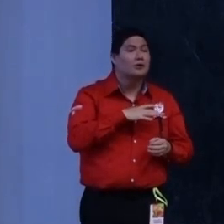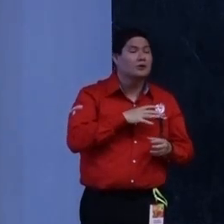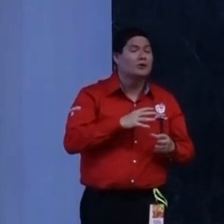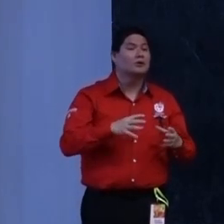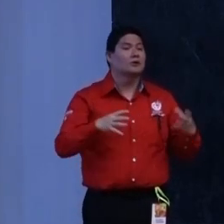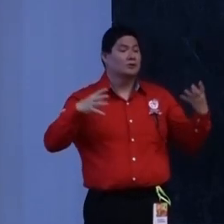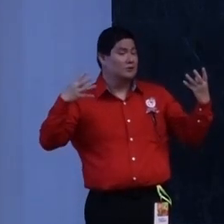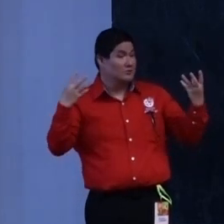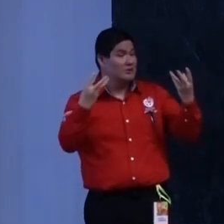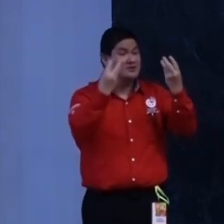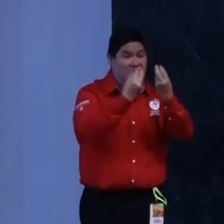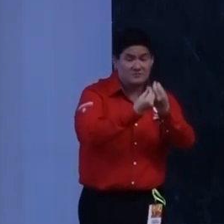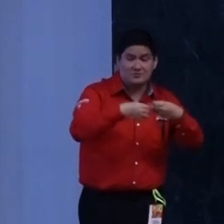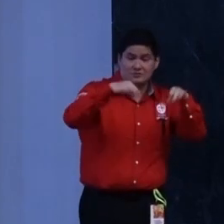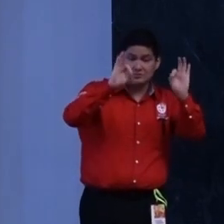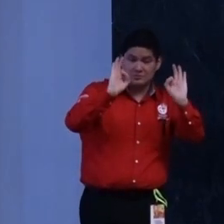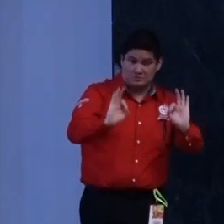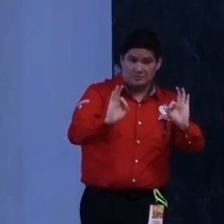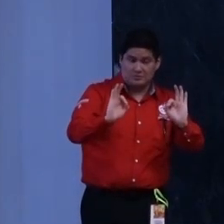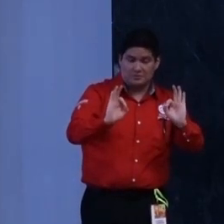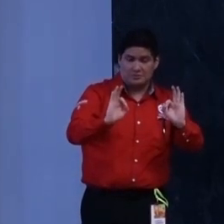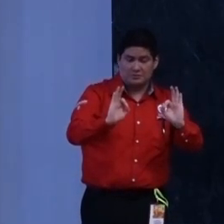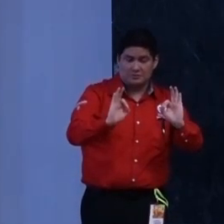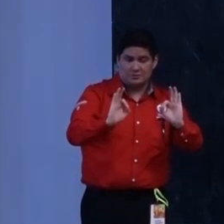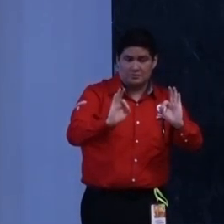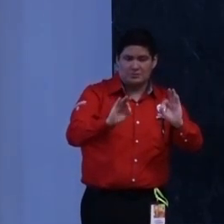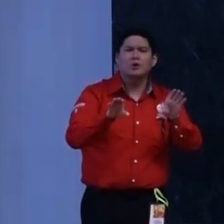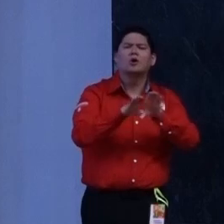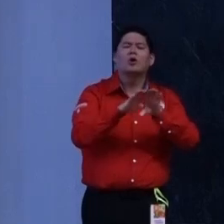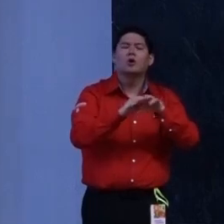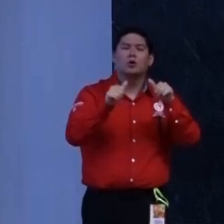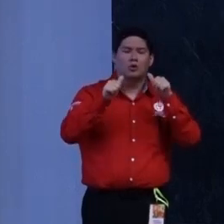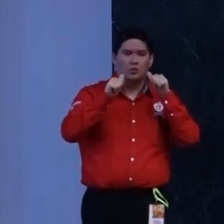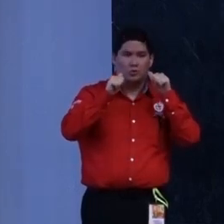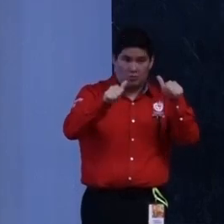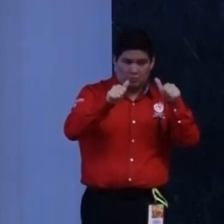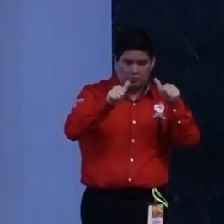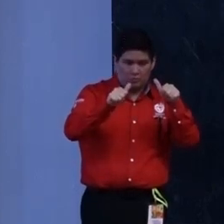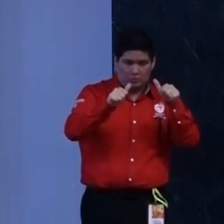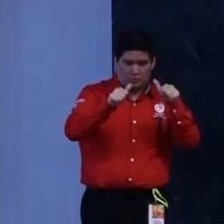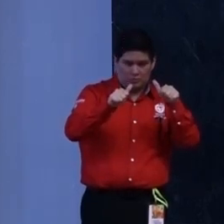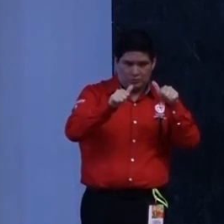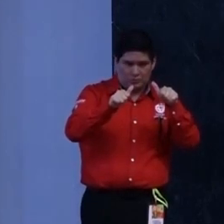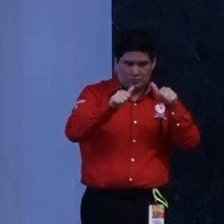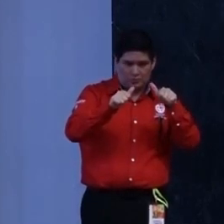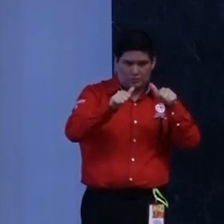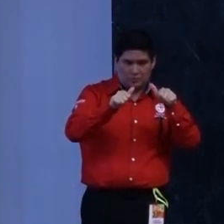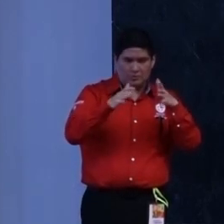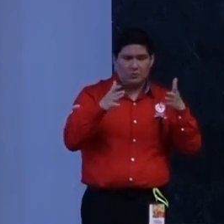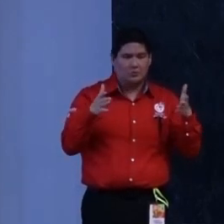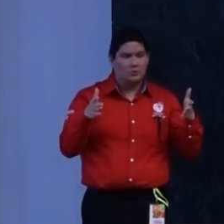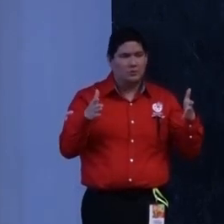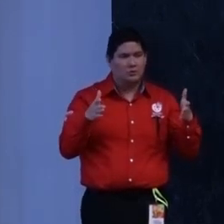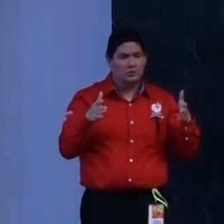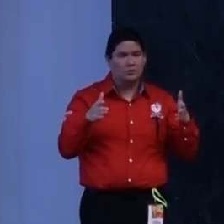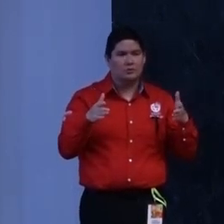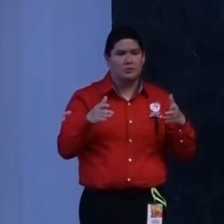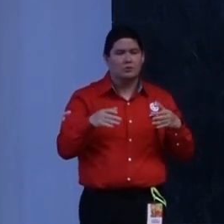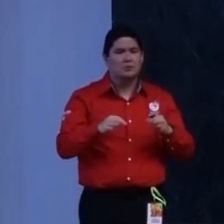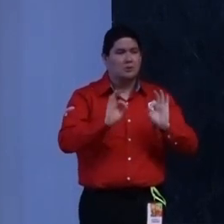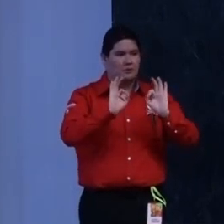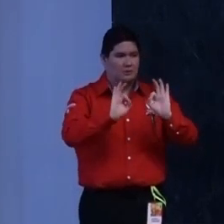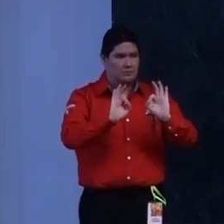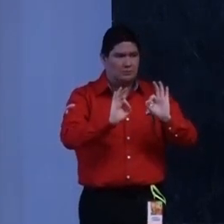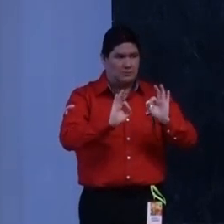intervenir perfectamente en cómo atender un caso a la